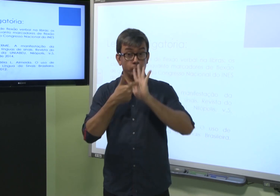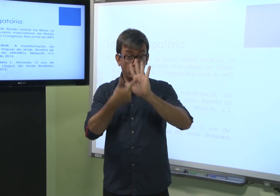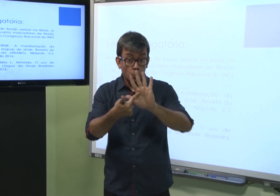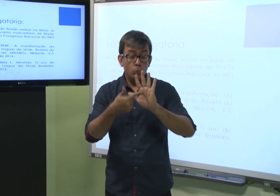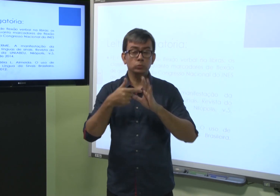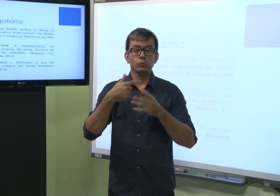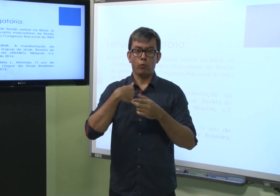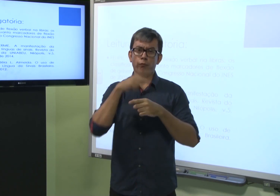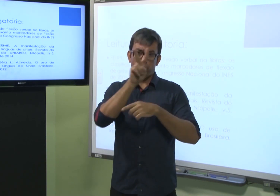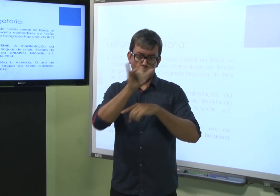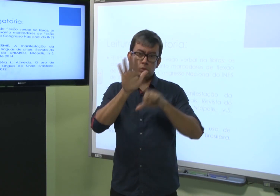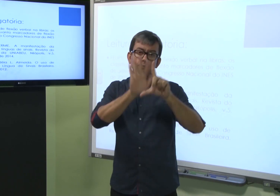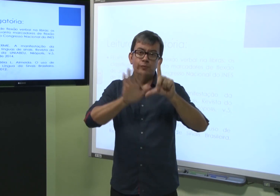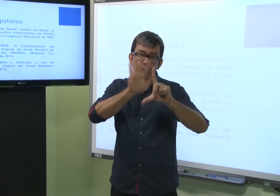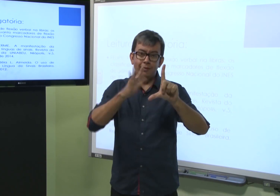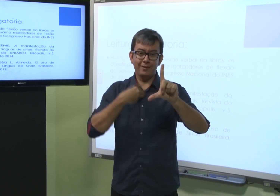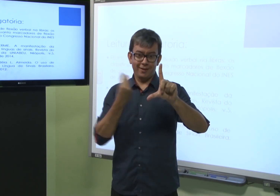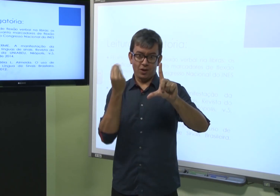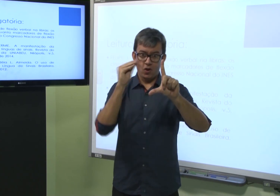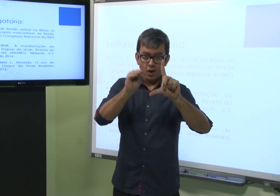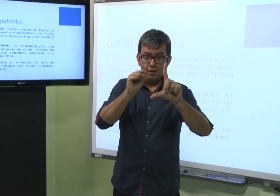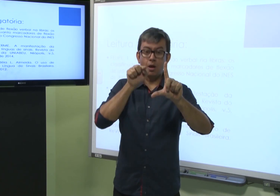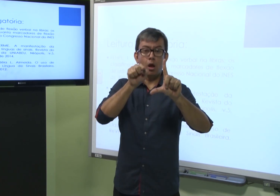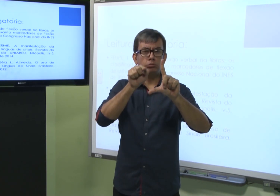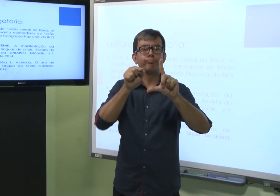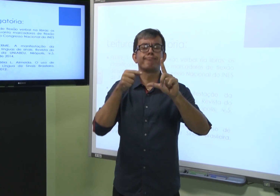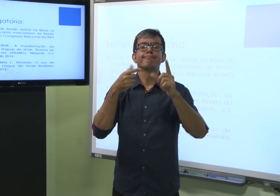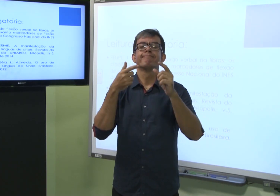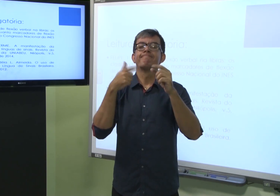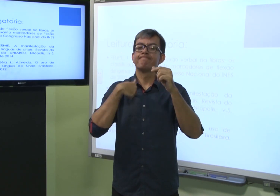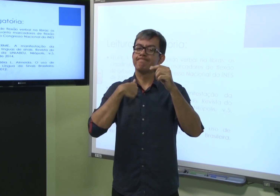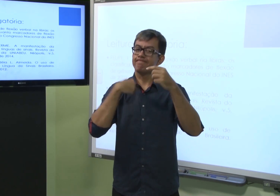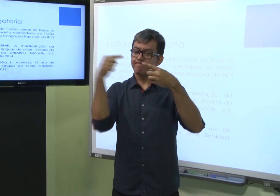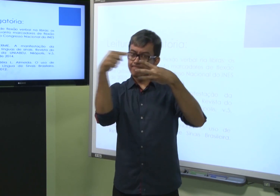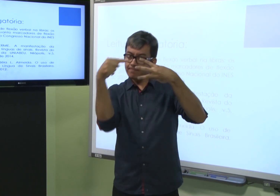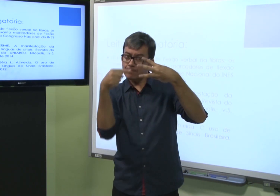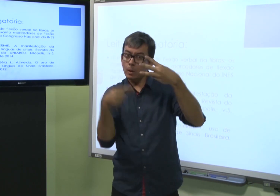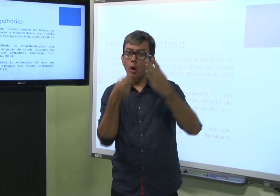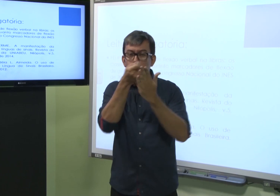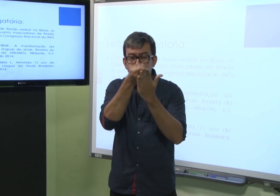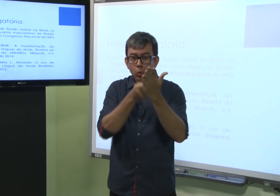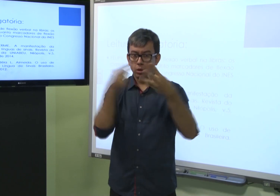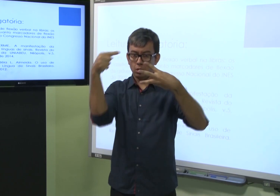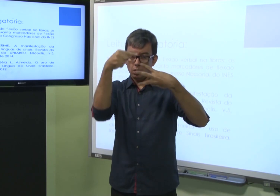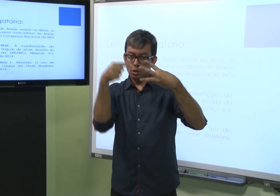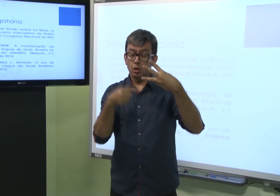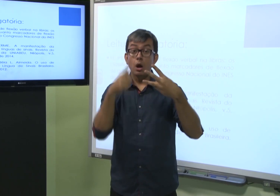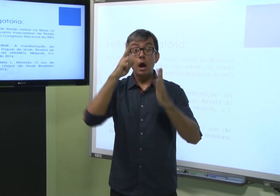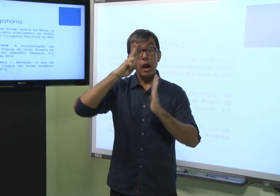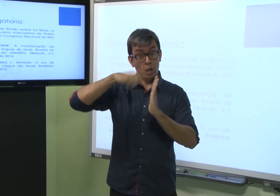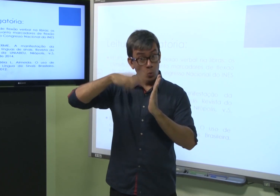Eu irei colocar na sala virtual 3 leituras obrigatórias.